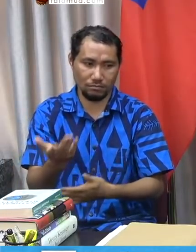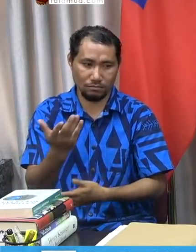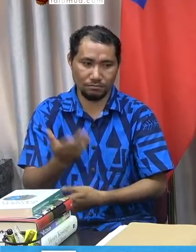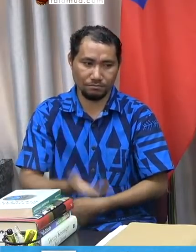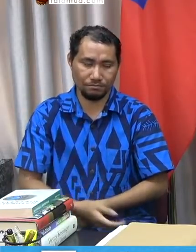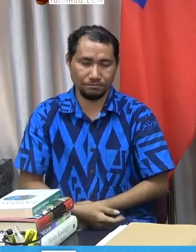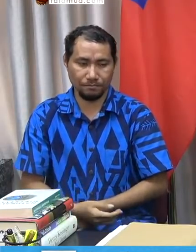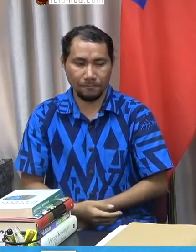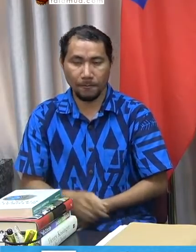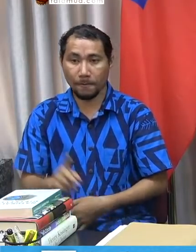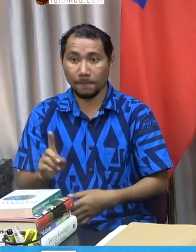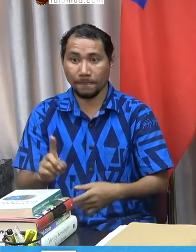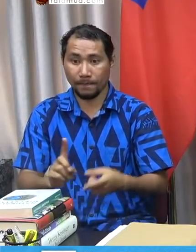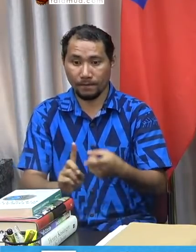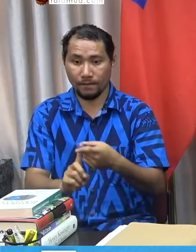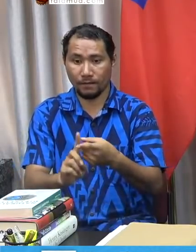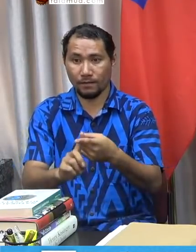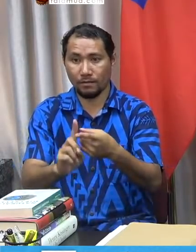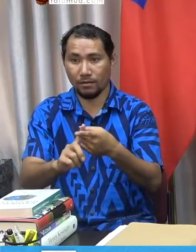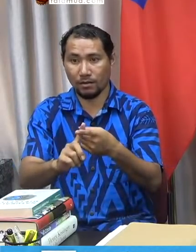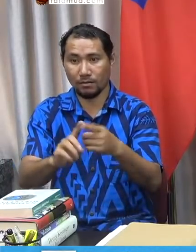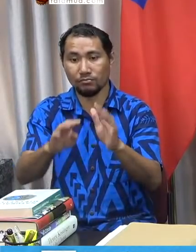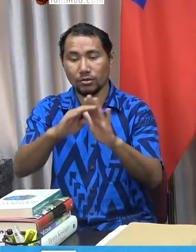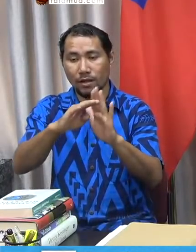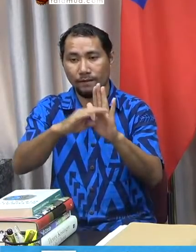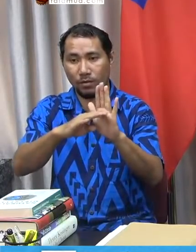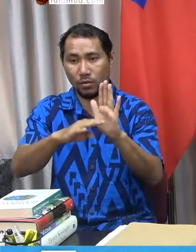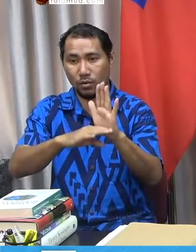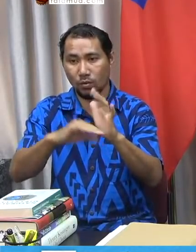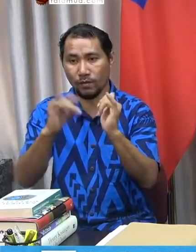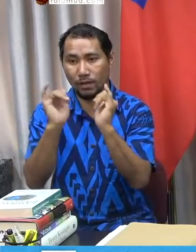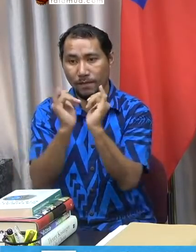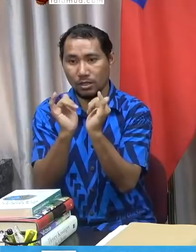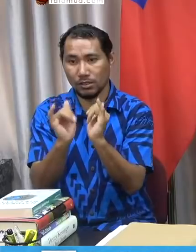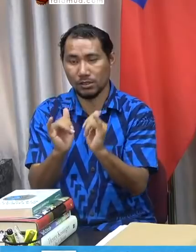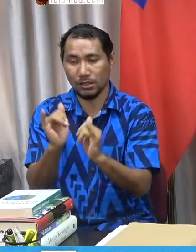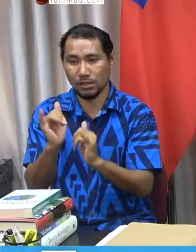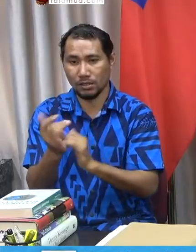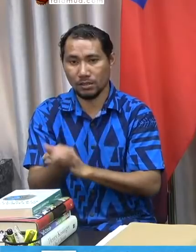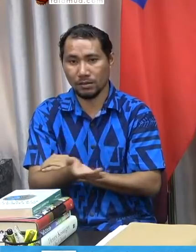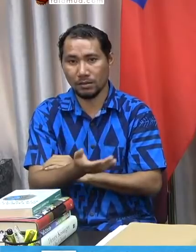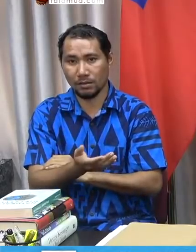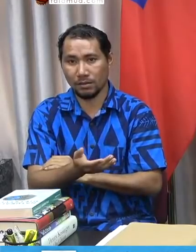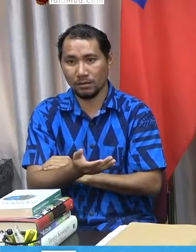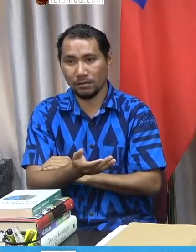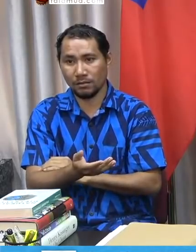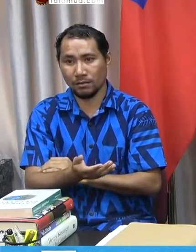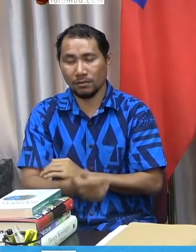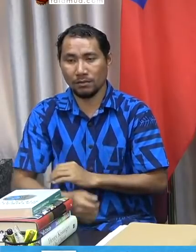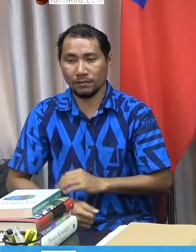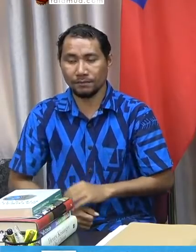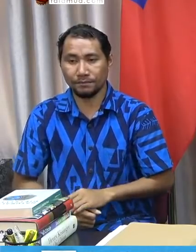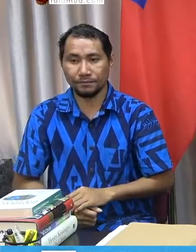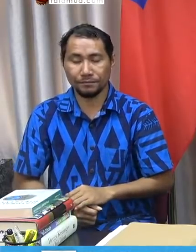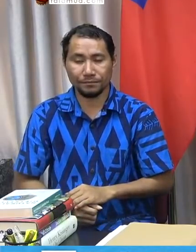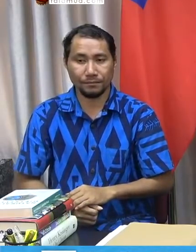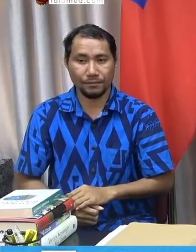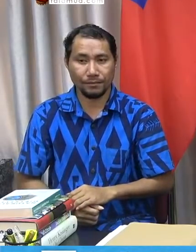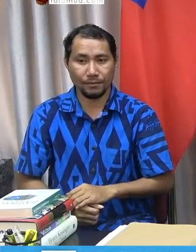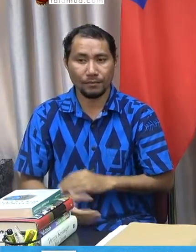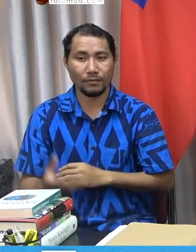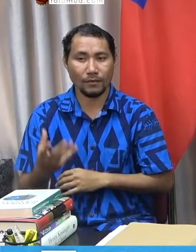I le whaauawina o polo inga o whaalawlawe whafuase ua iei nisi